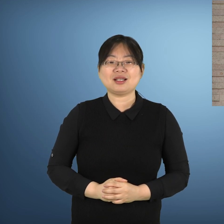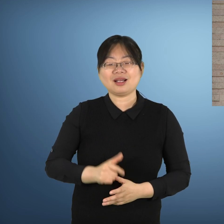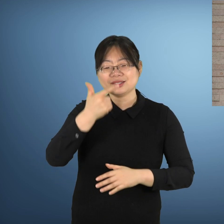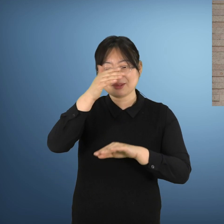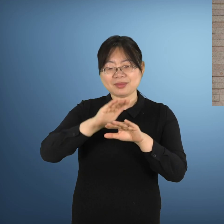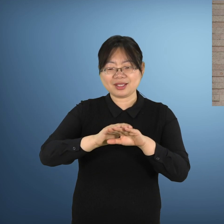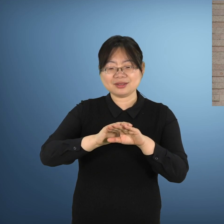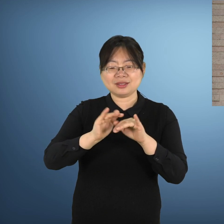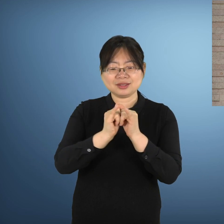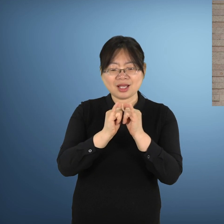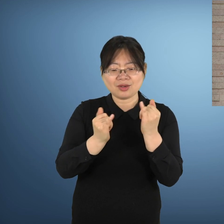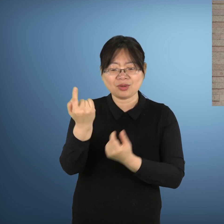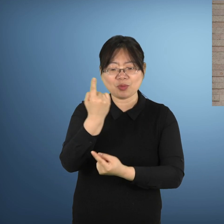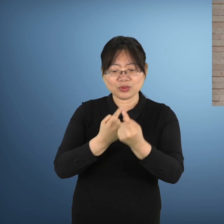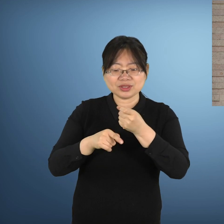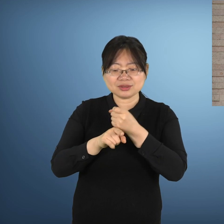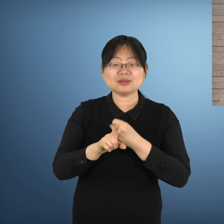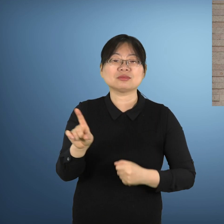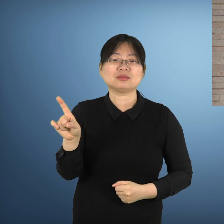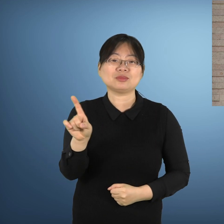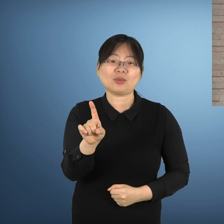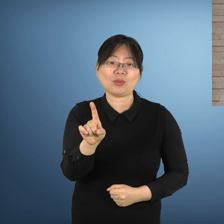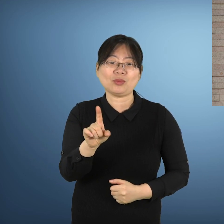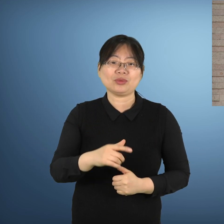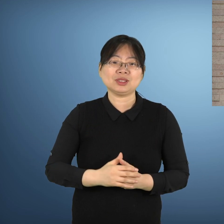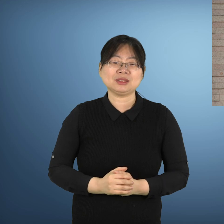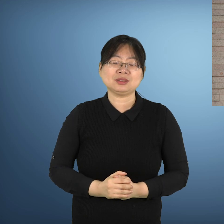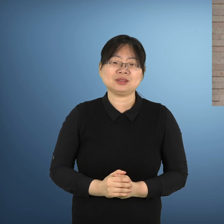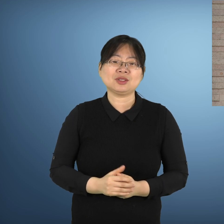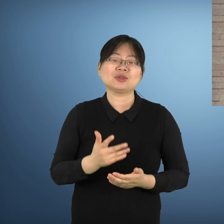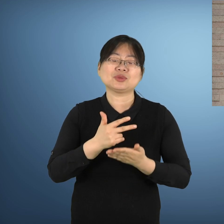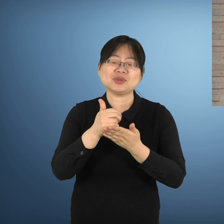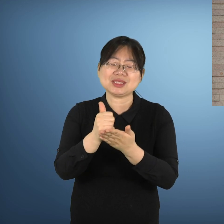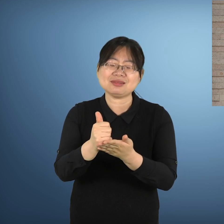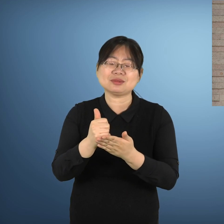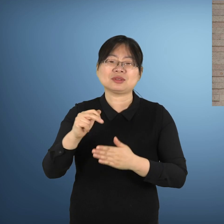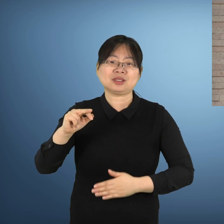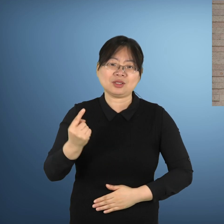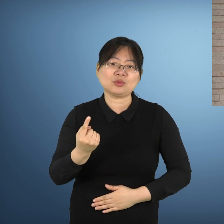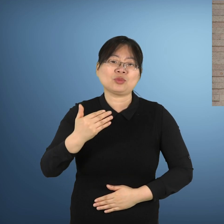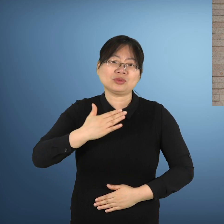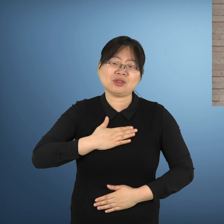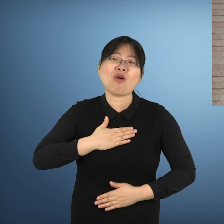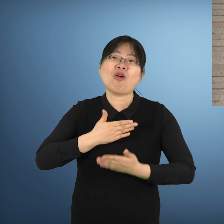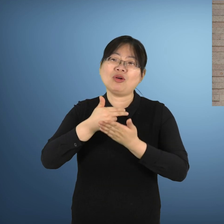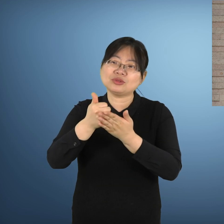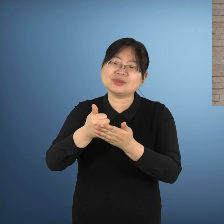있는 것은 주님, 그래도 저 주님 사랑해요.